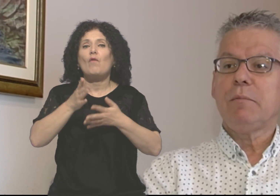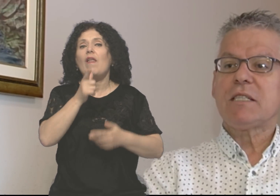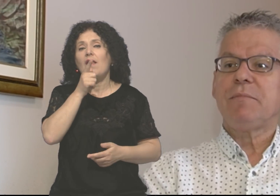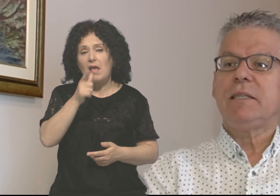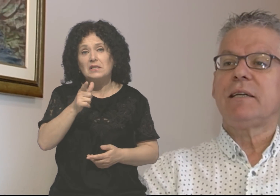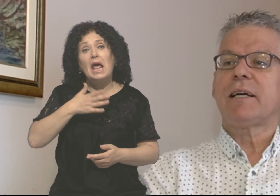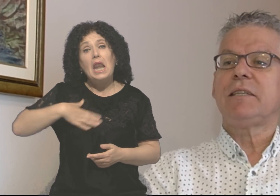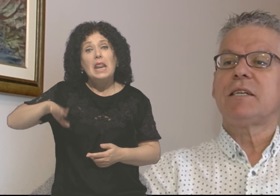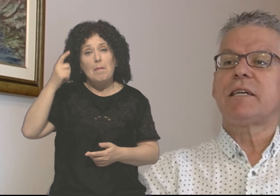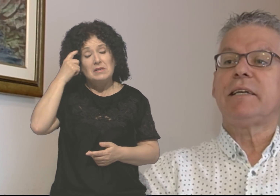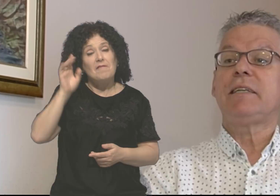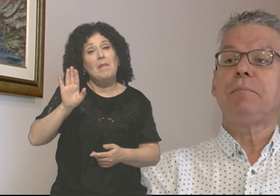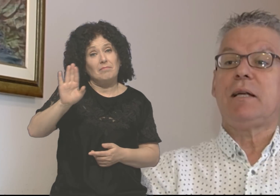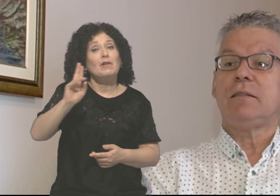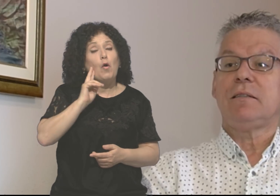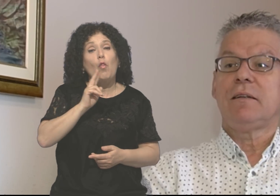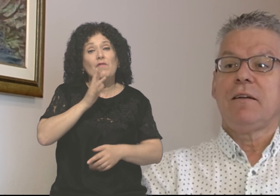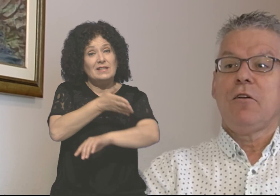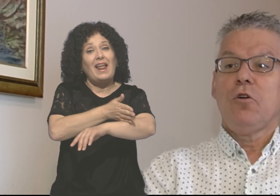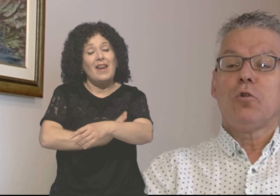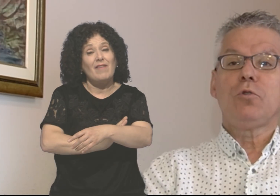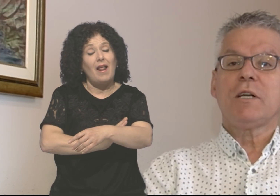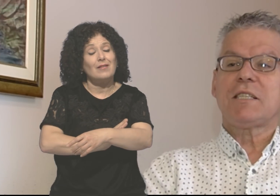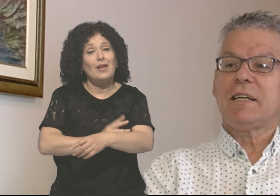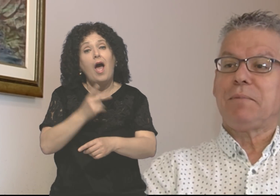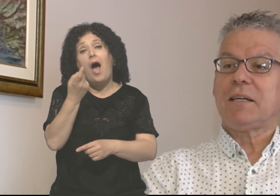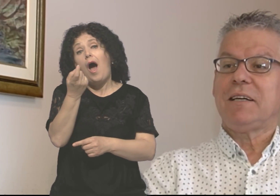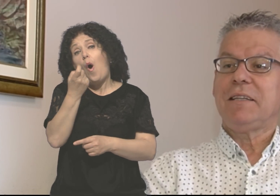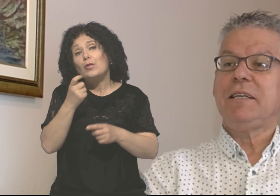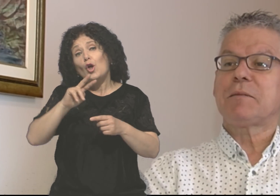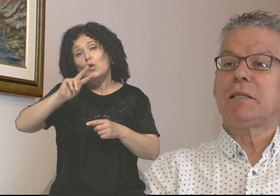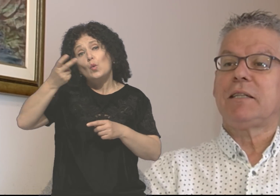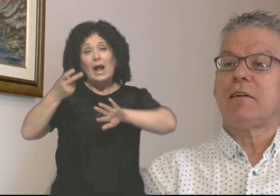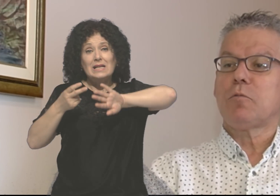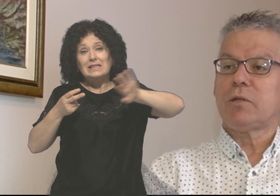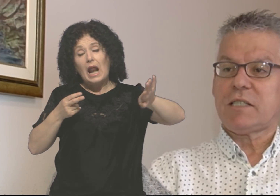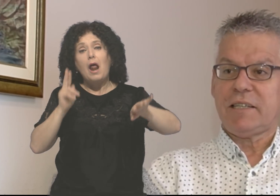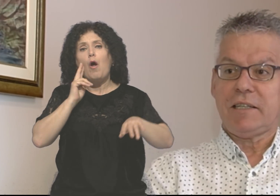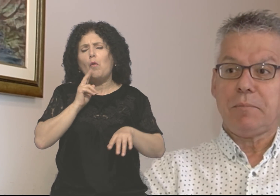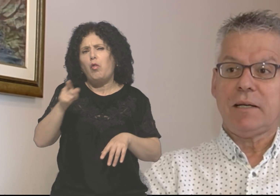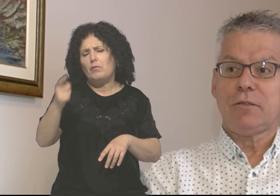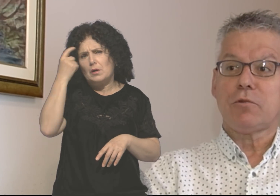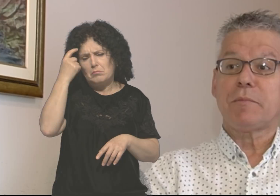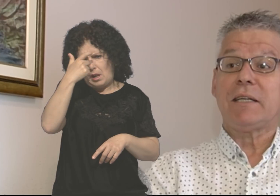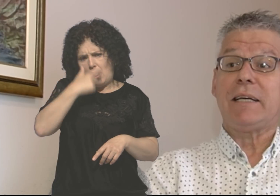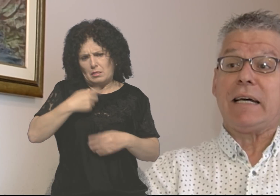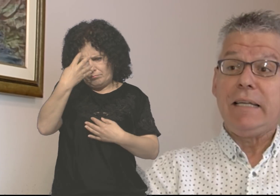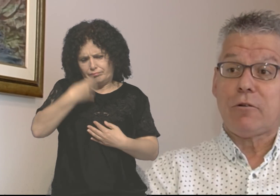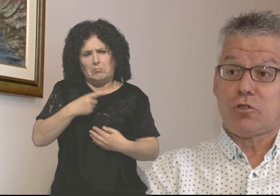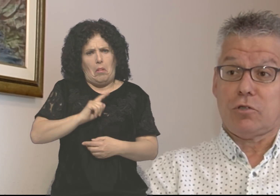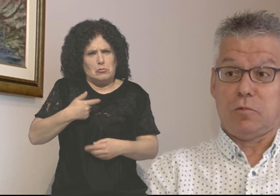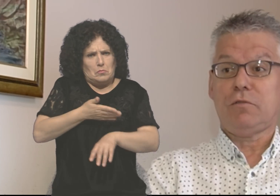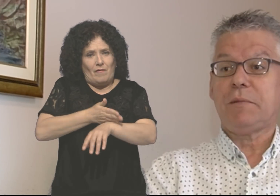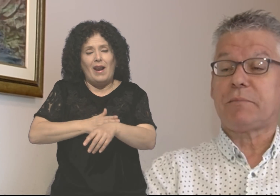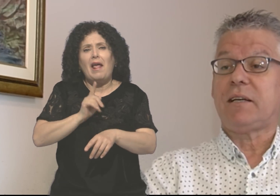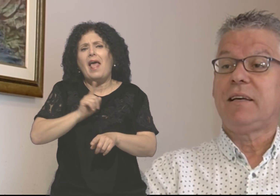И ние мислевме дека тие се хендикепирани. Од друга страна пак, тие сметат дека воопшто не се хендикепирани, туку сметат дека ние